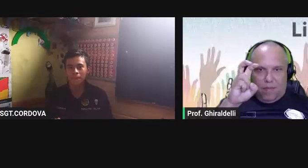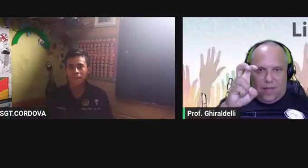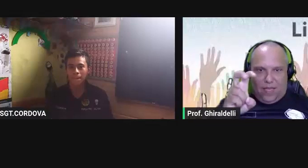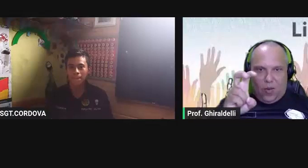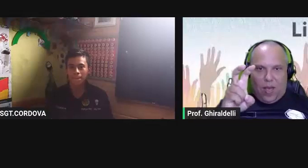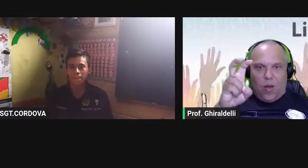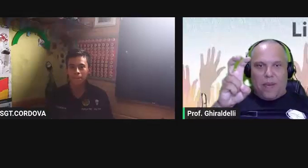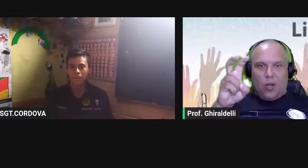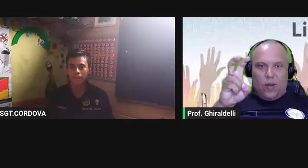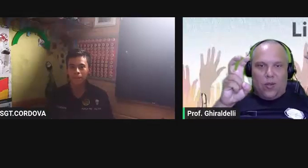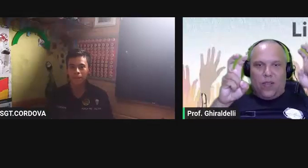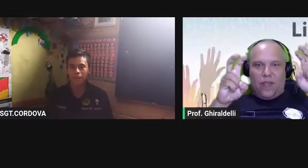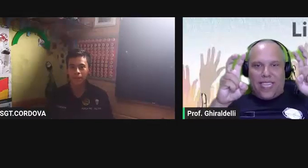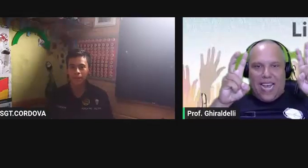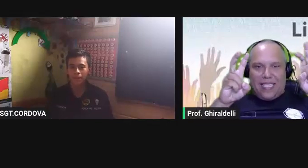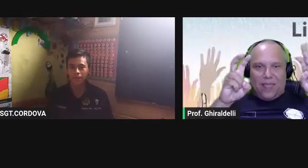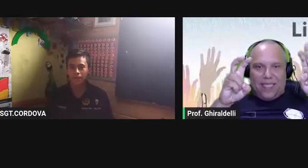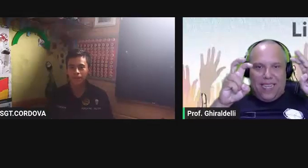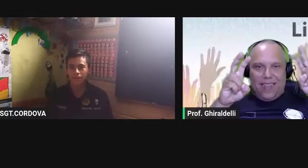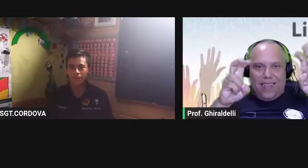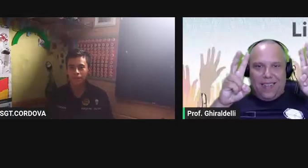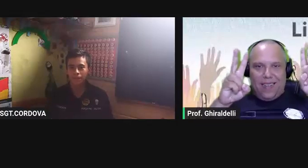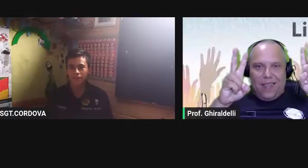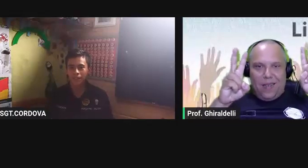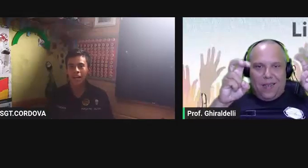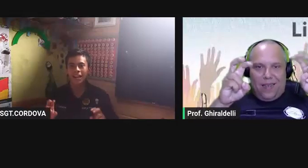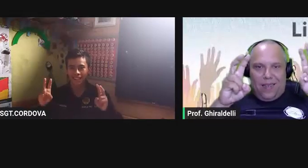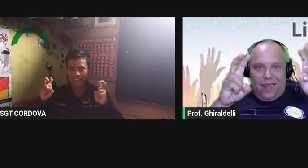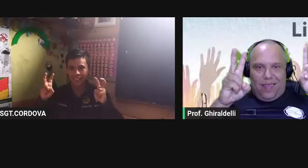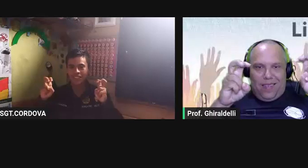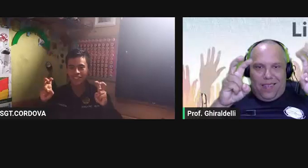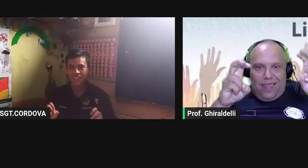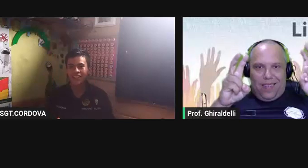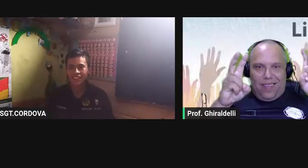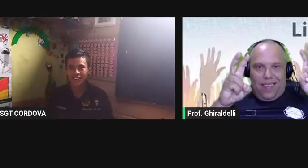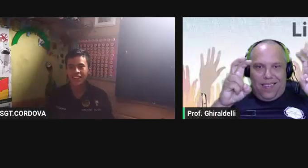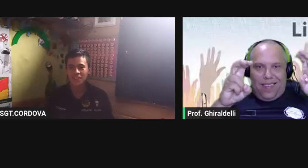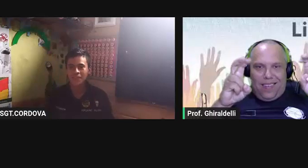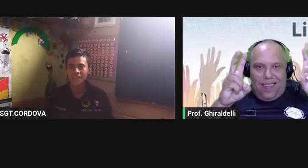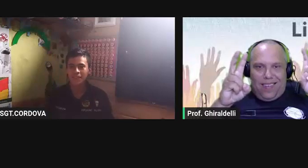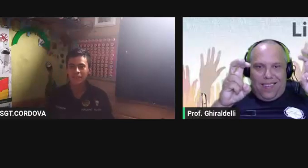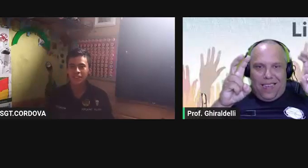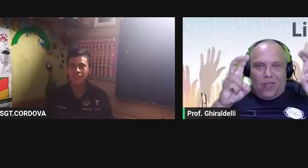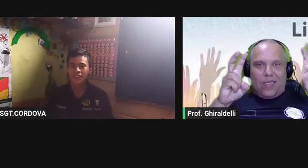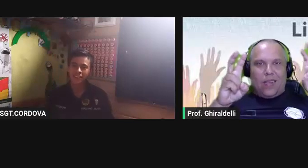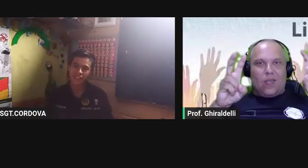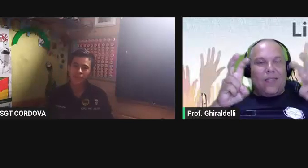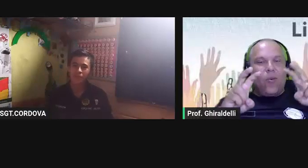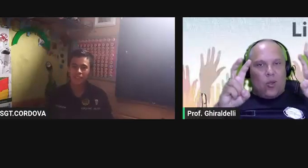Sim, é a mesma coisa quando vai fazer aspas, né? É, exatamente. É quase aspas. É, quando você vê um